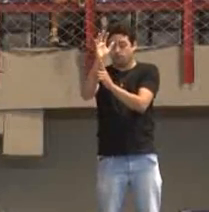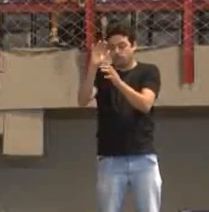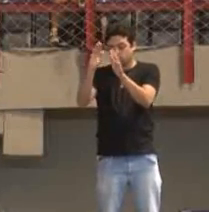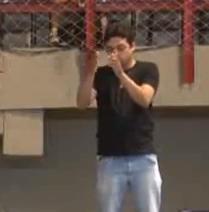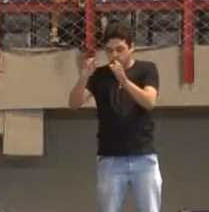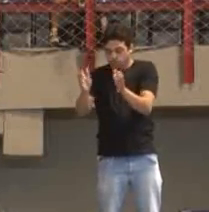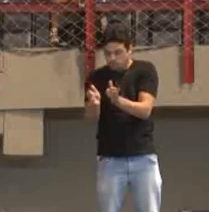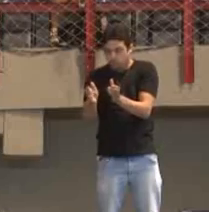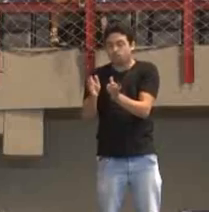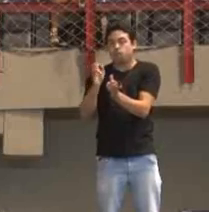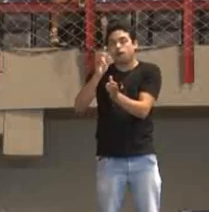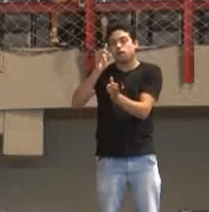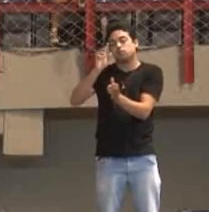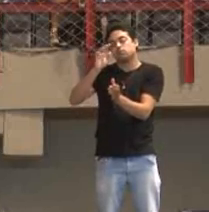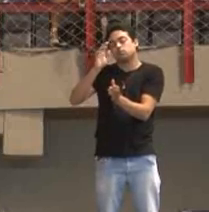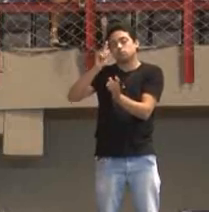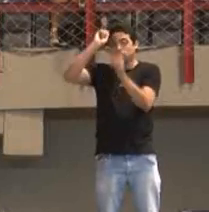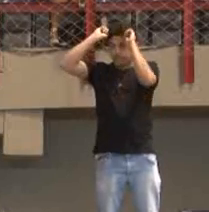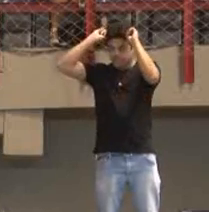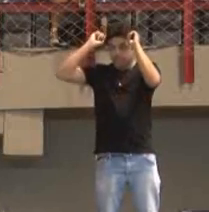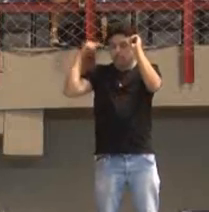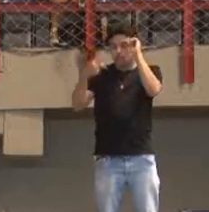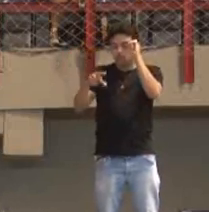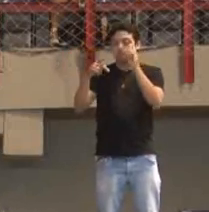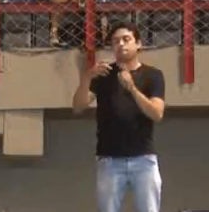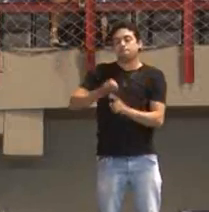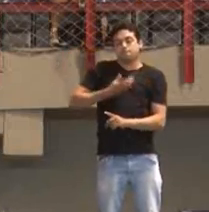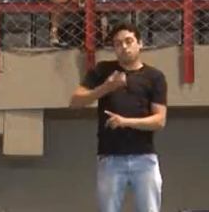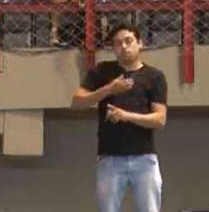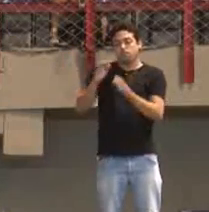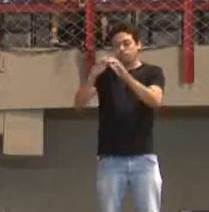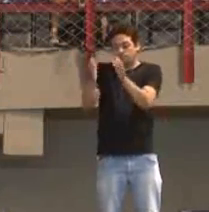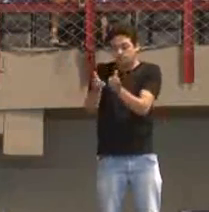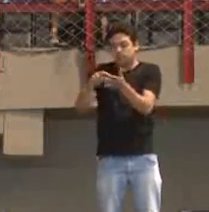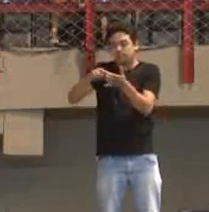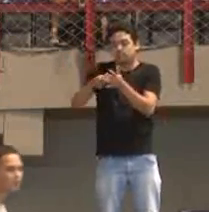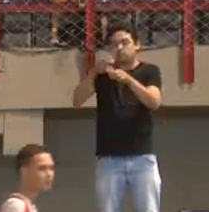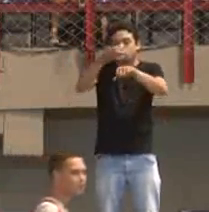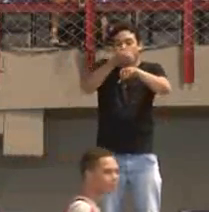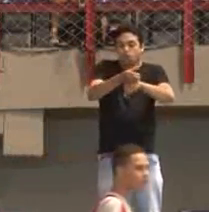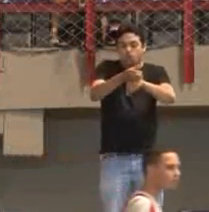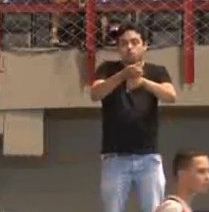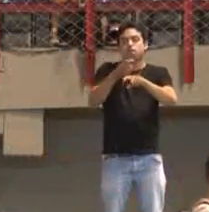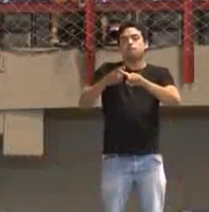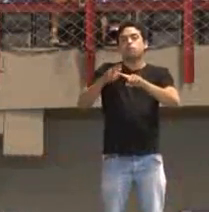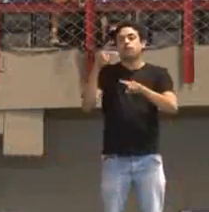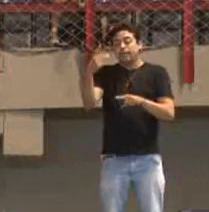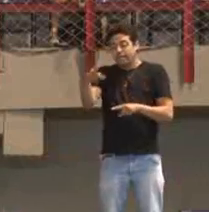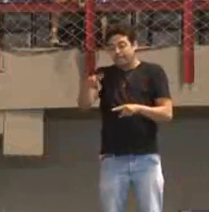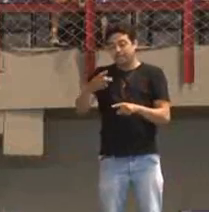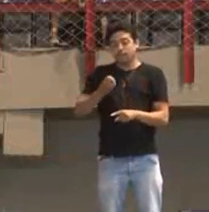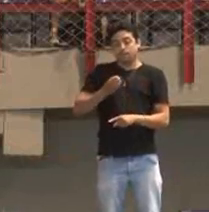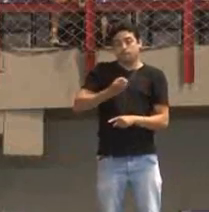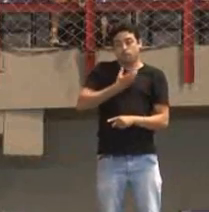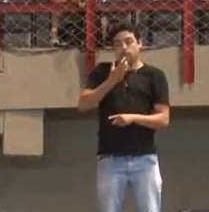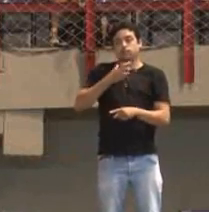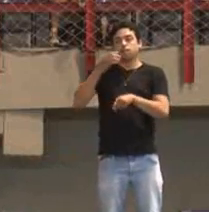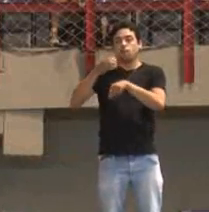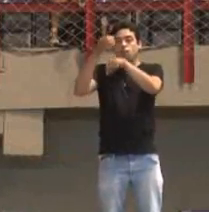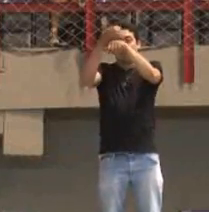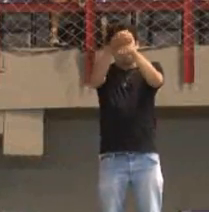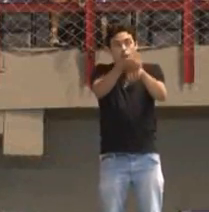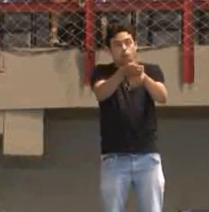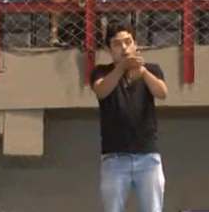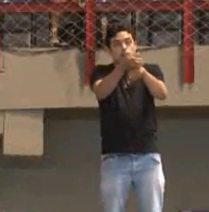Grego é o poema que cai no vestibular por aí. Vaso quer dizer copo. O cara no poema levanta uma taça